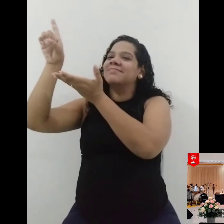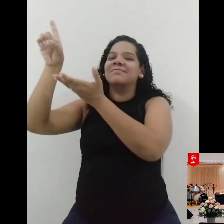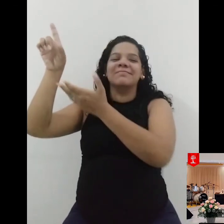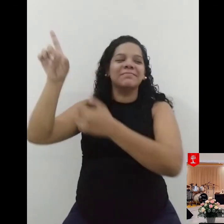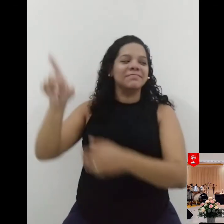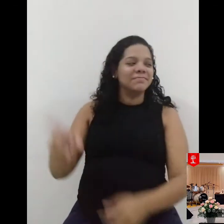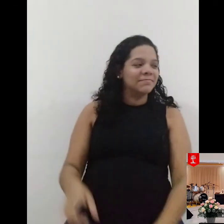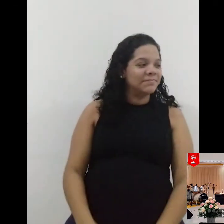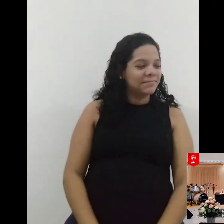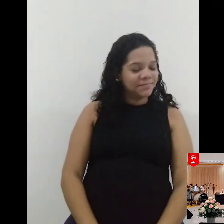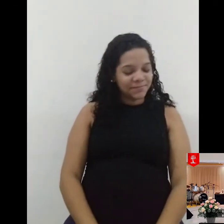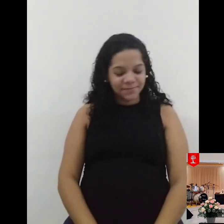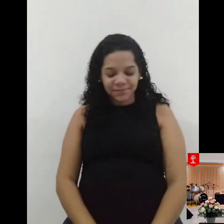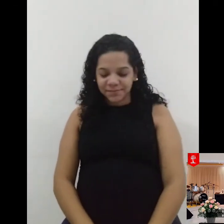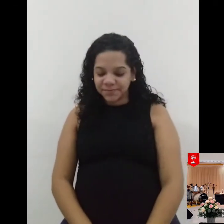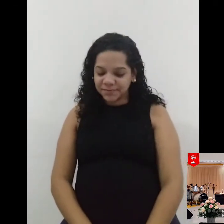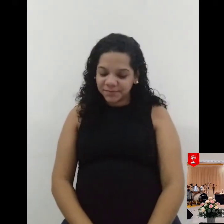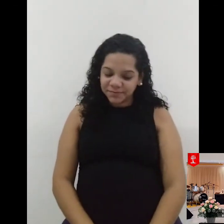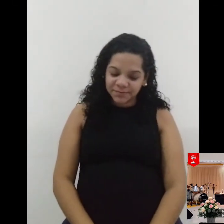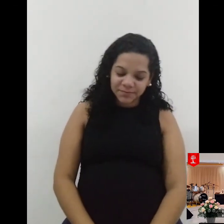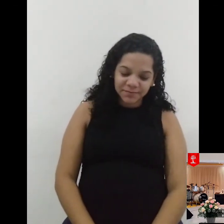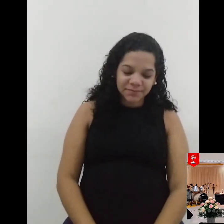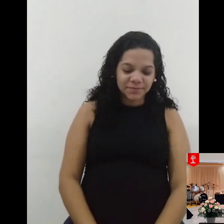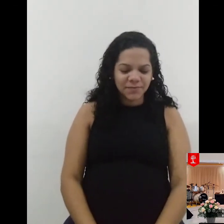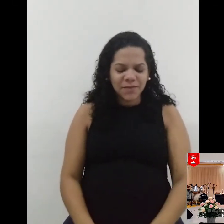Esse lugar é no Senhor.